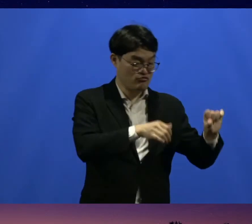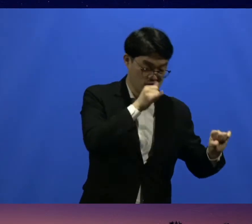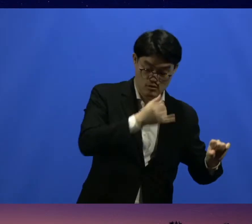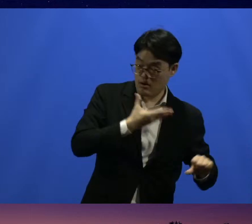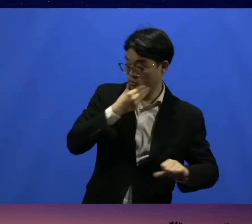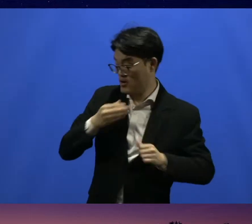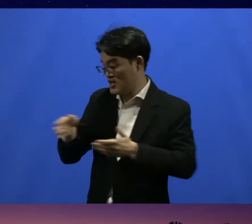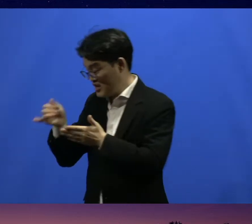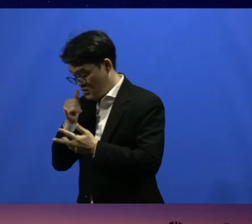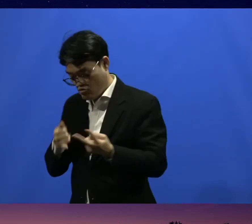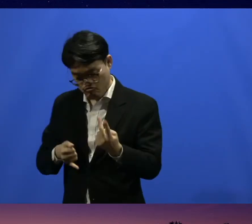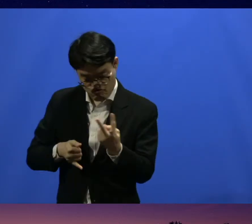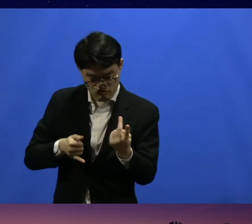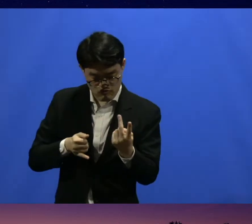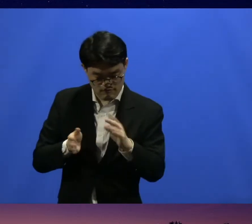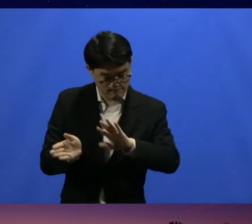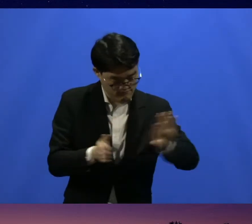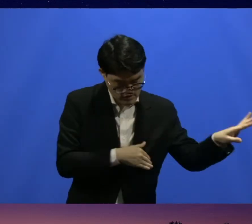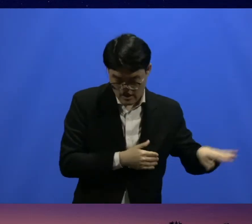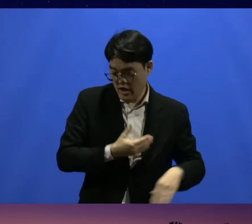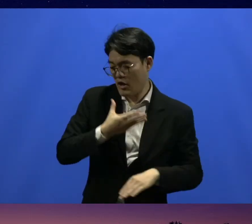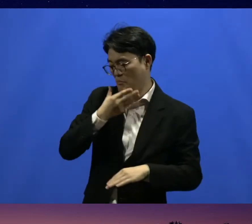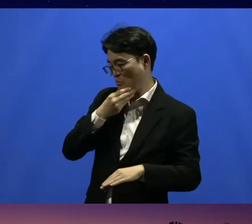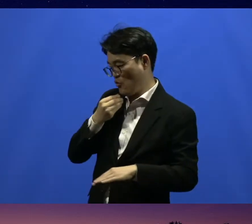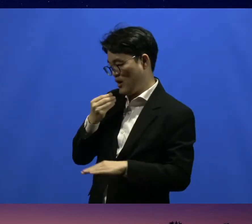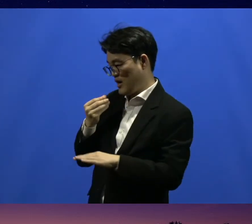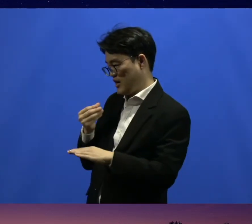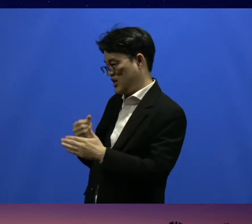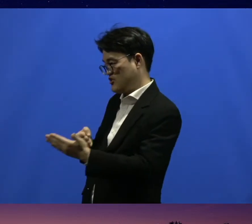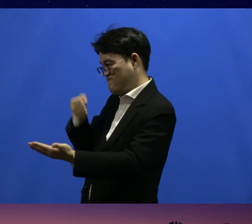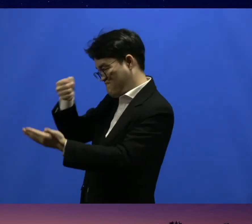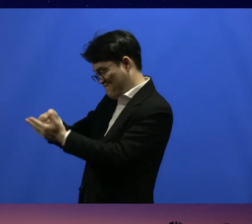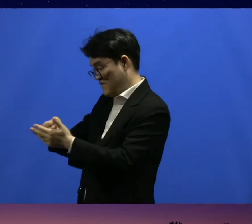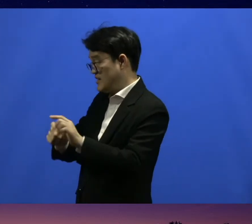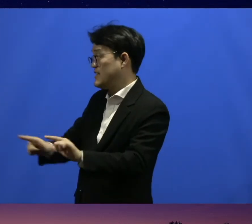길을 선택하는 오베데돔의 삶을 선택하게